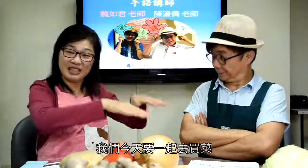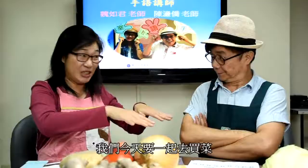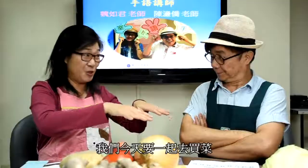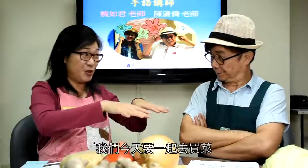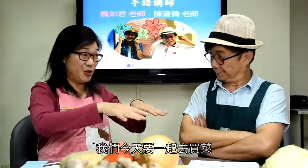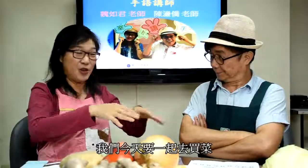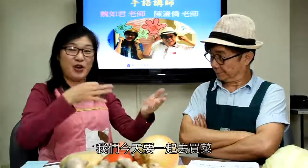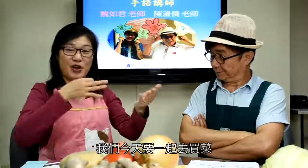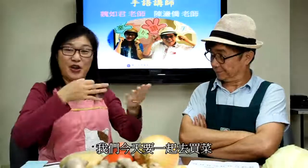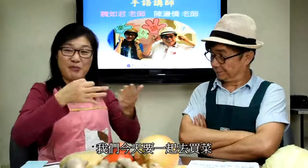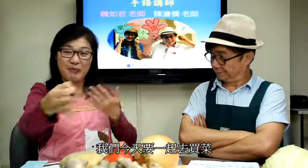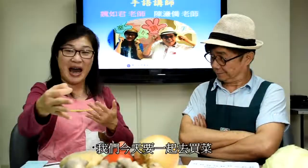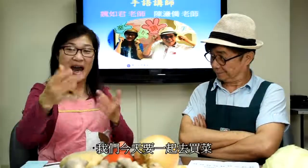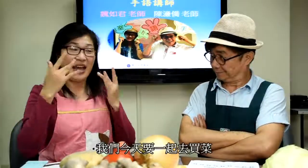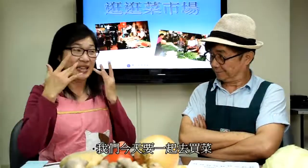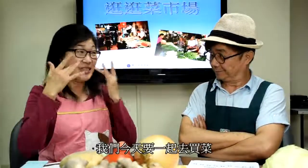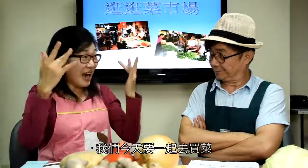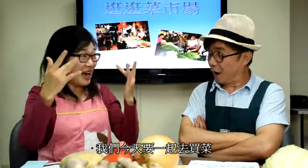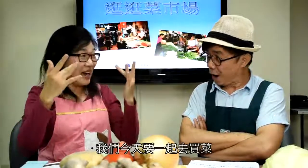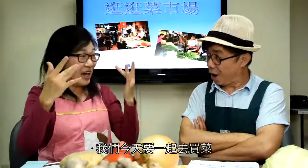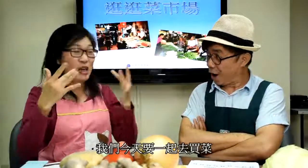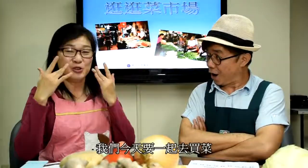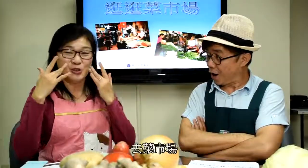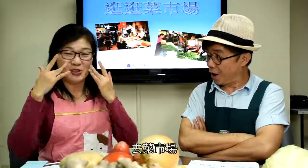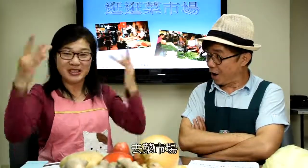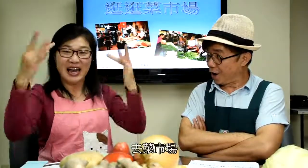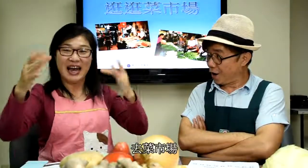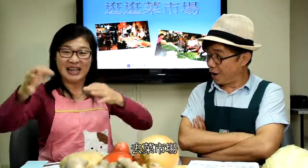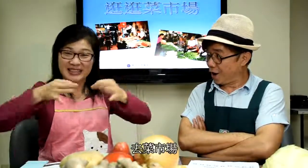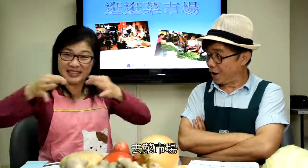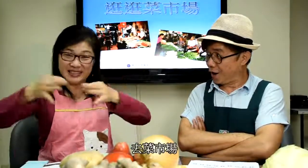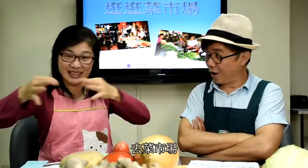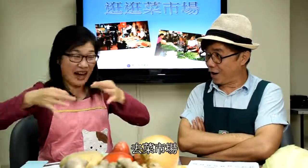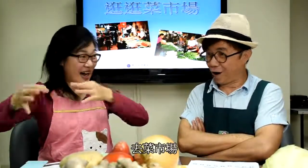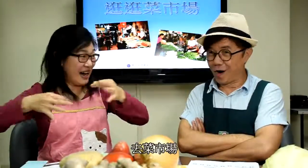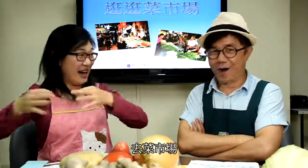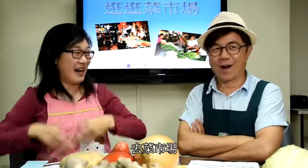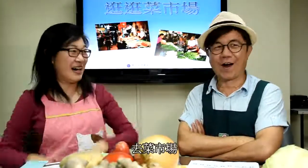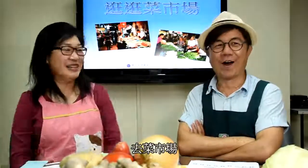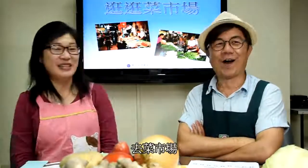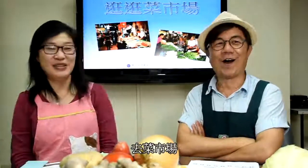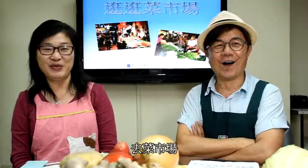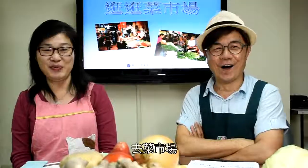去买菜，去菜市场。哦，